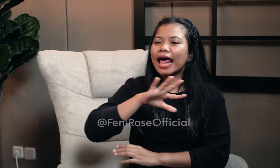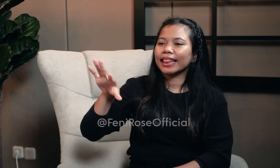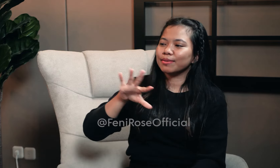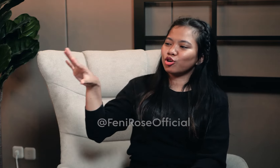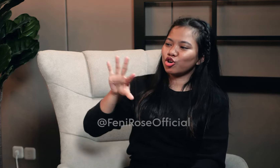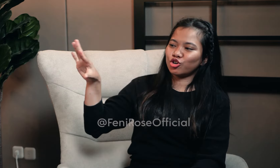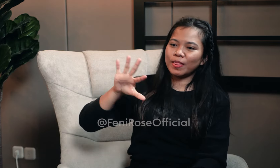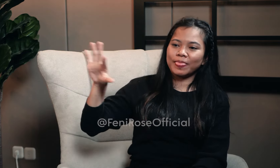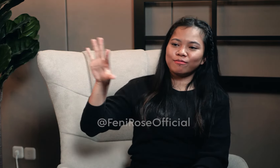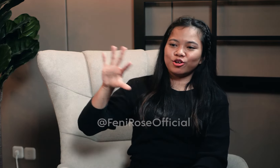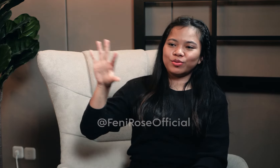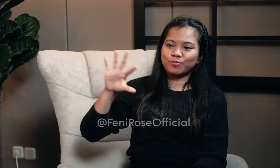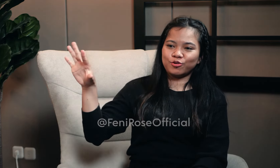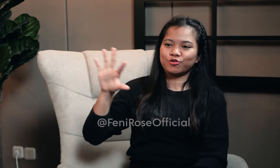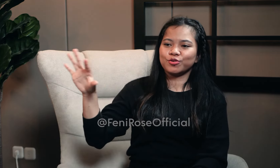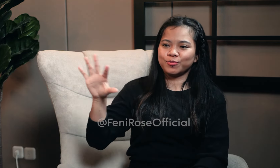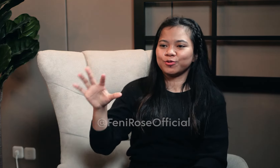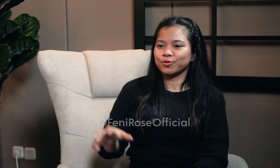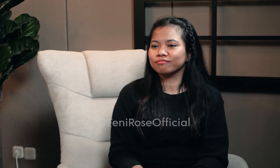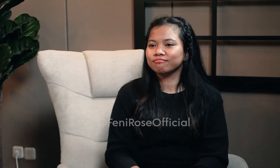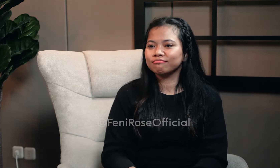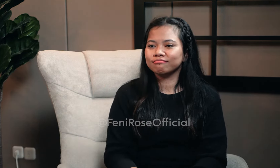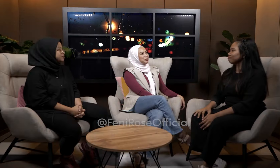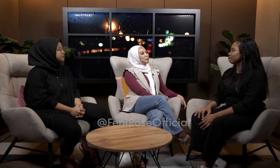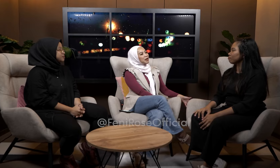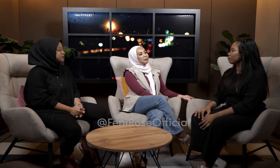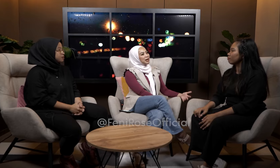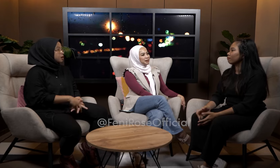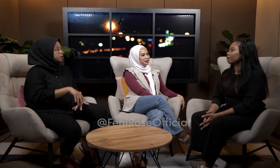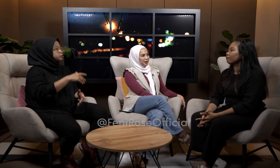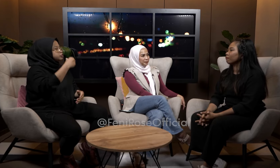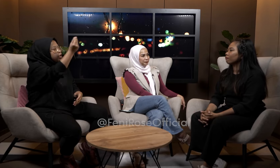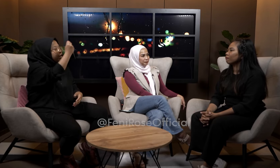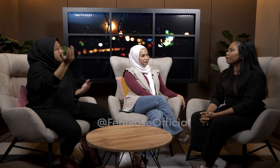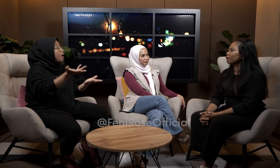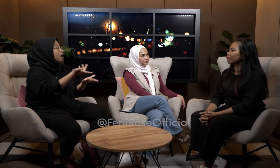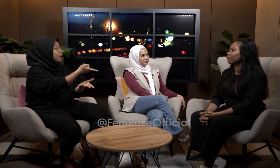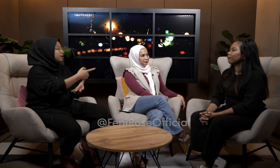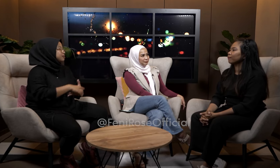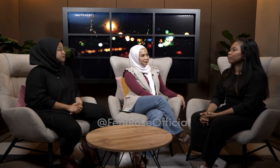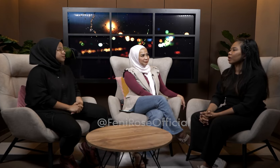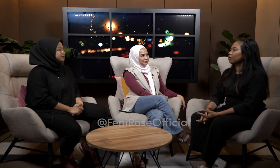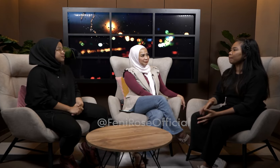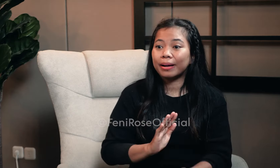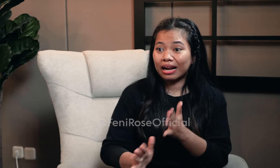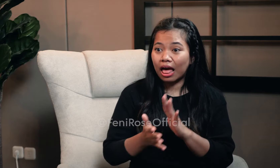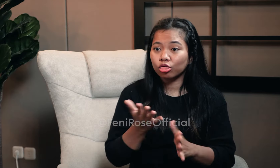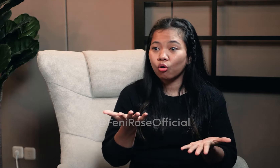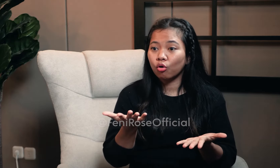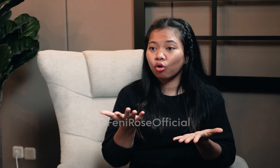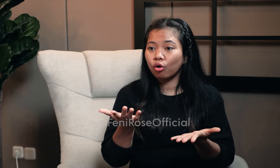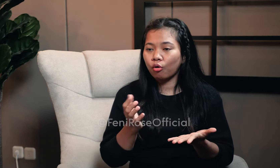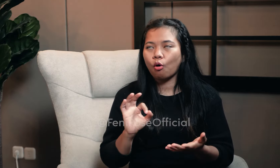informasinya timur sih ke timur Mbak kamu sudah pernah ke mana aja Jan perah pernah he